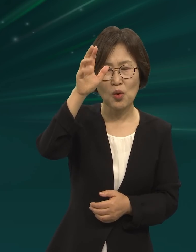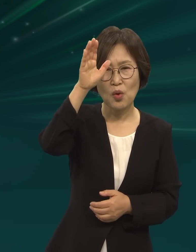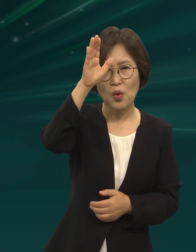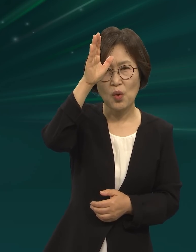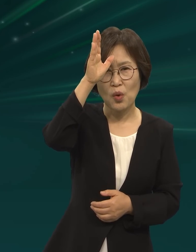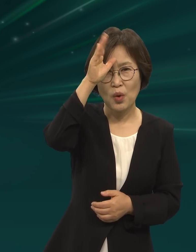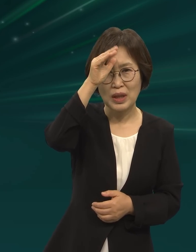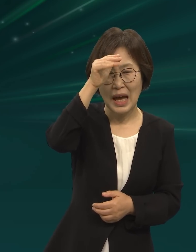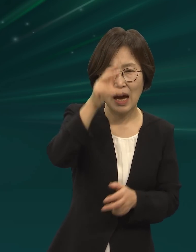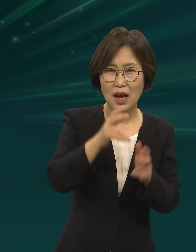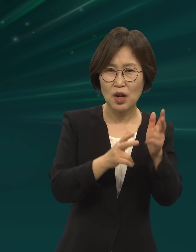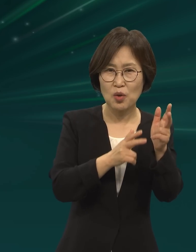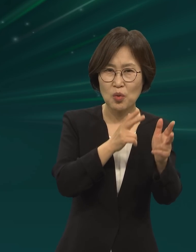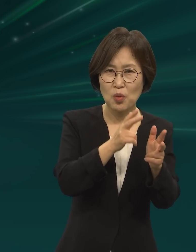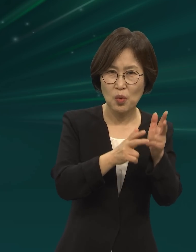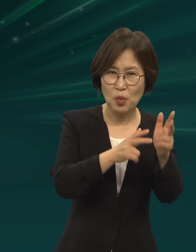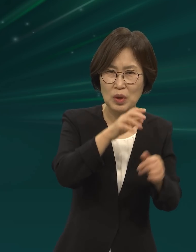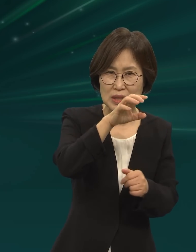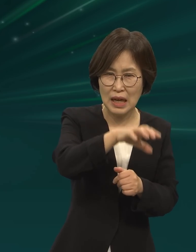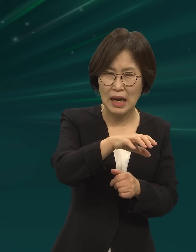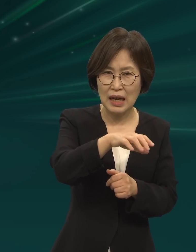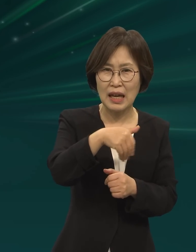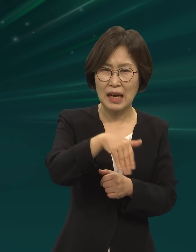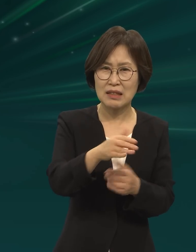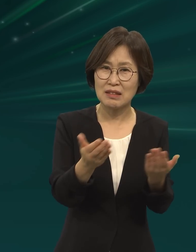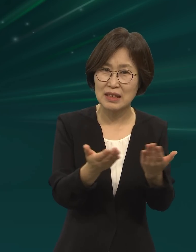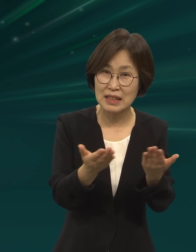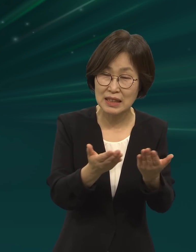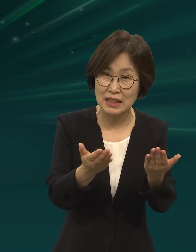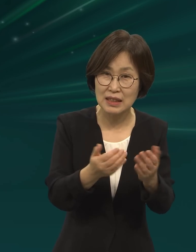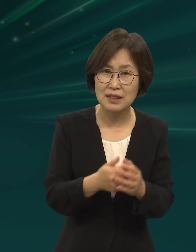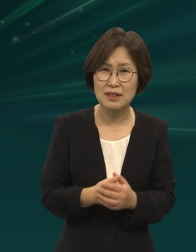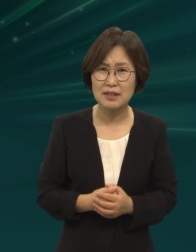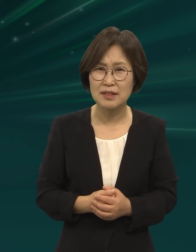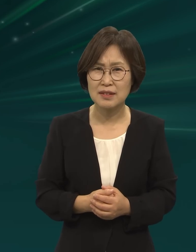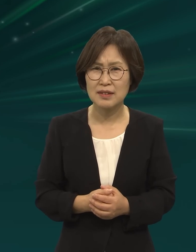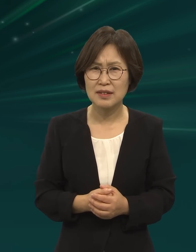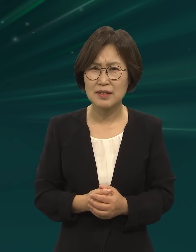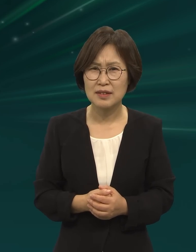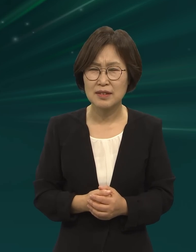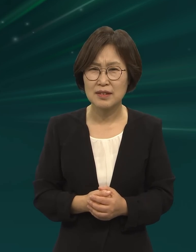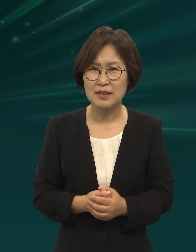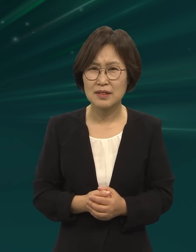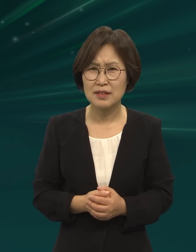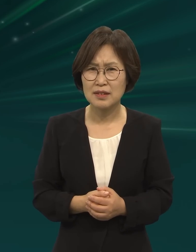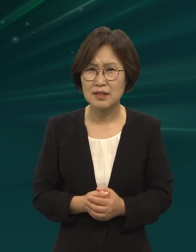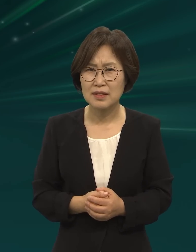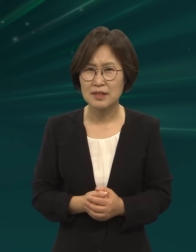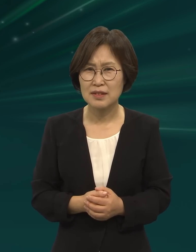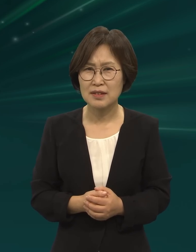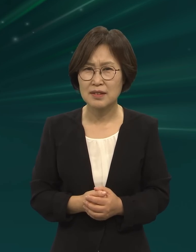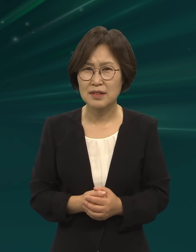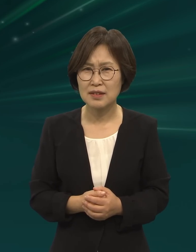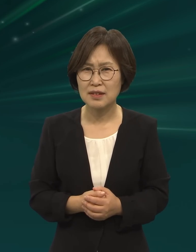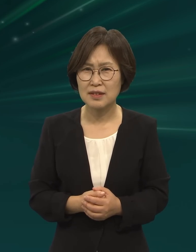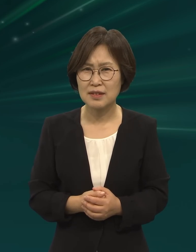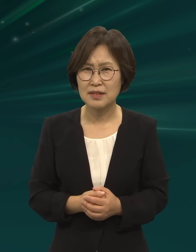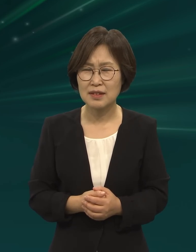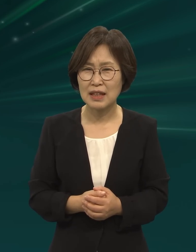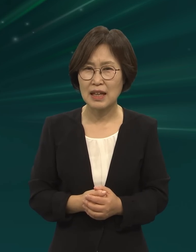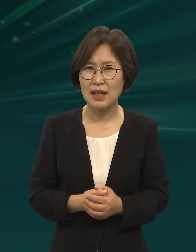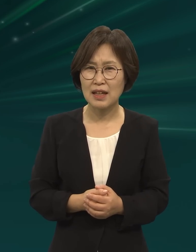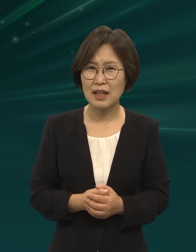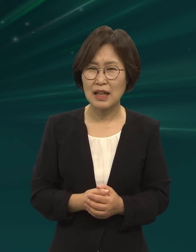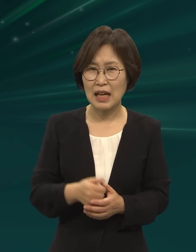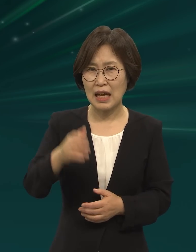닭 공장 어떤 공장인데 이제 닭이 하나 팜이 있어요. 거기에서 한 트럭을 채워야 되는 일이 있습니다.